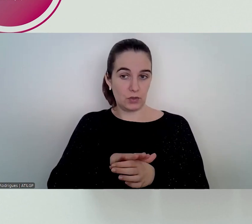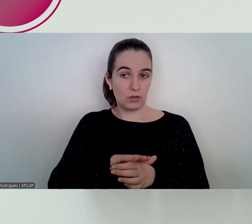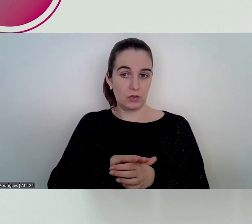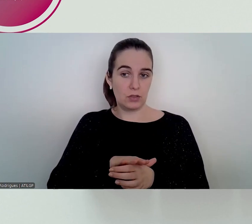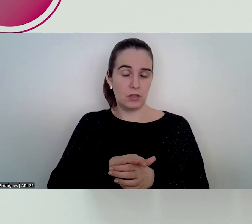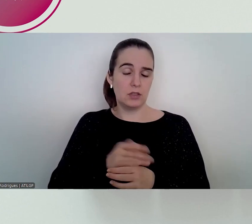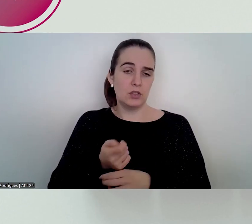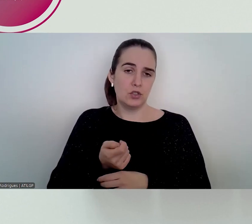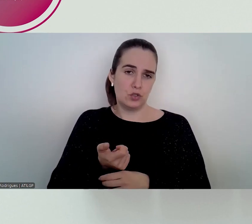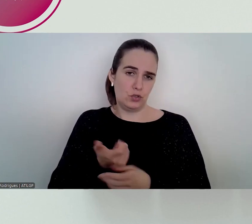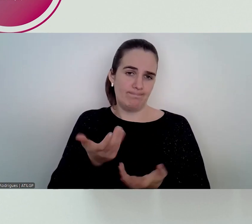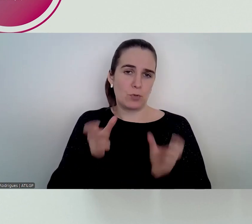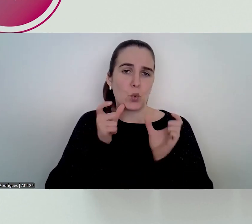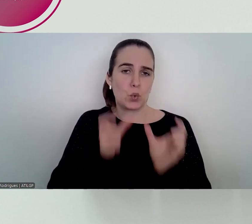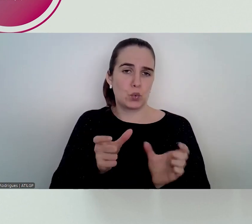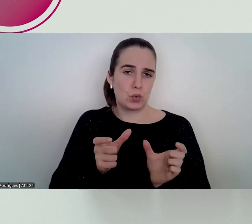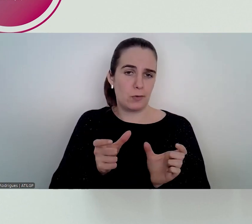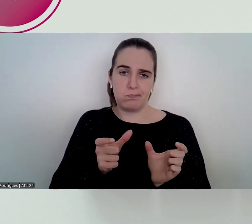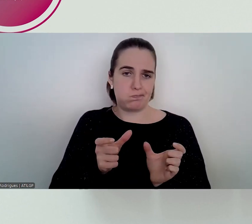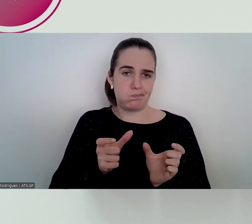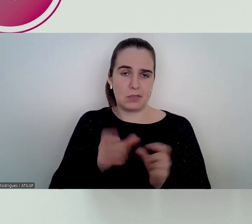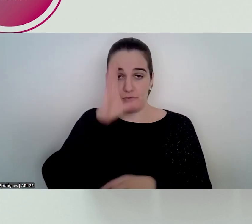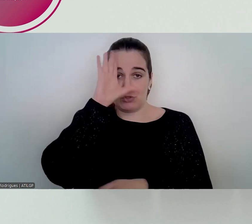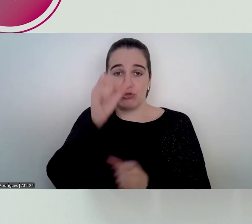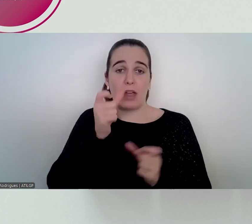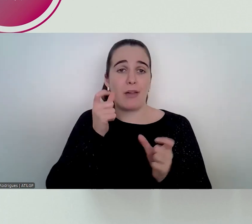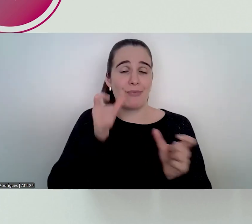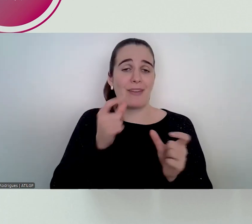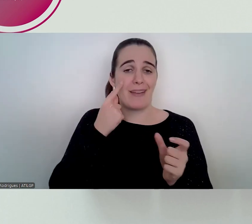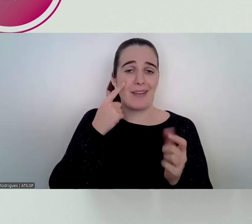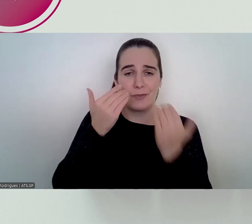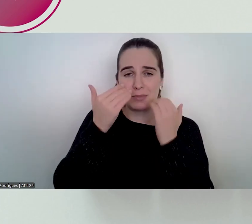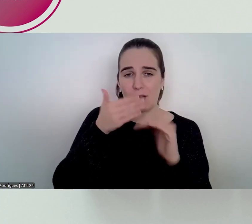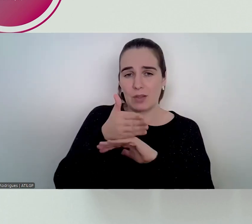um menor controle direto do Estado sobre